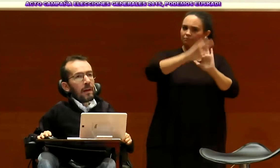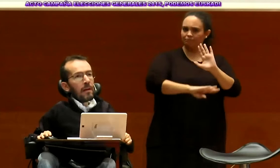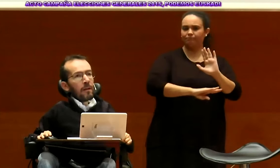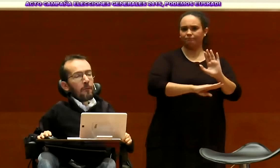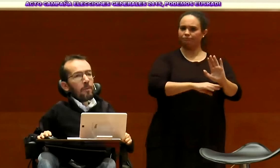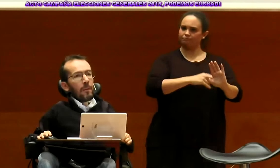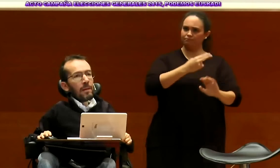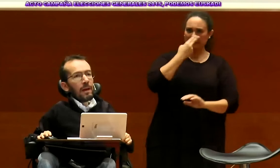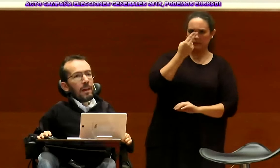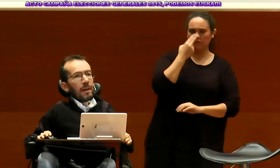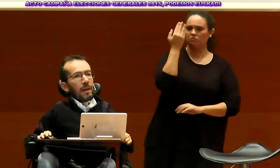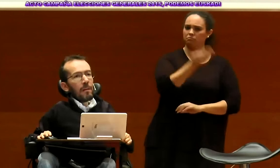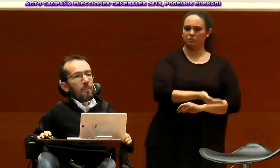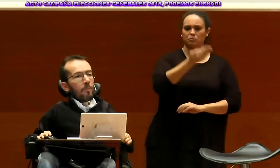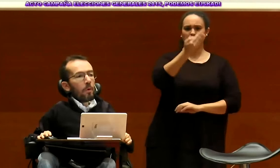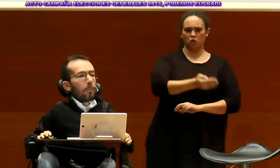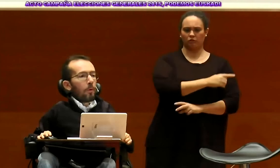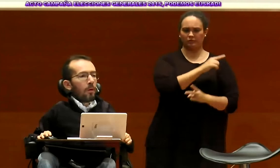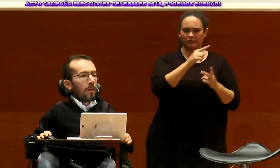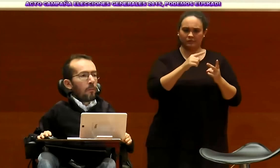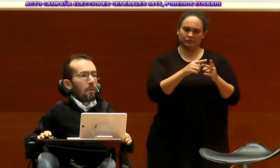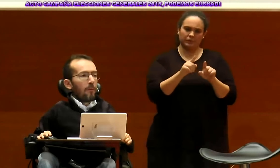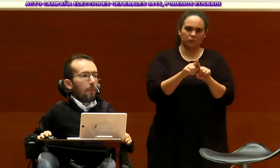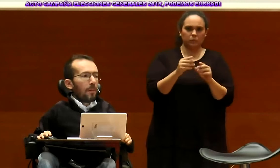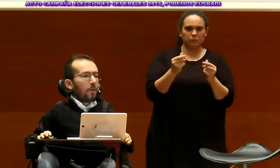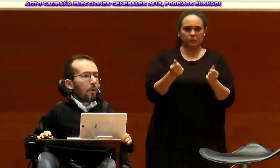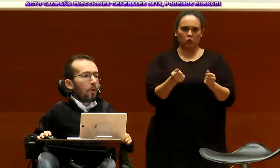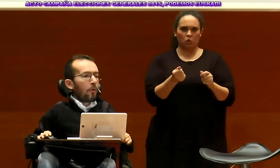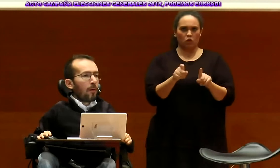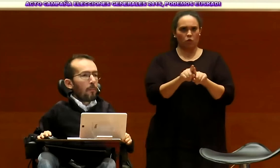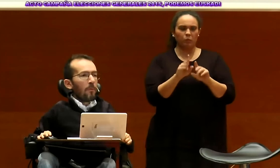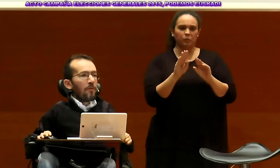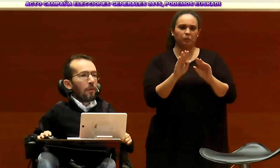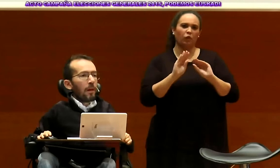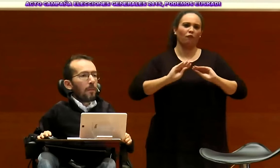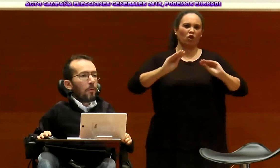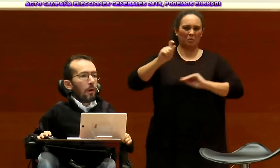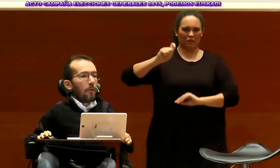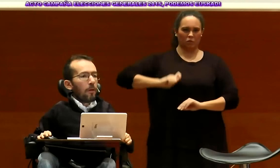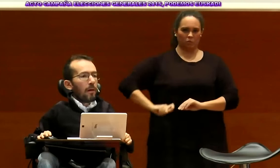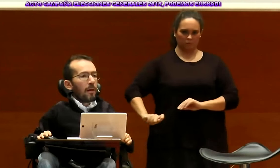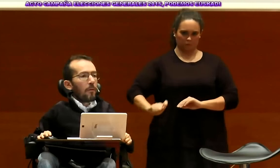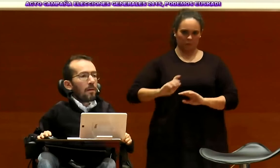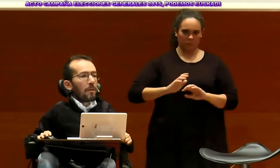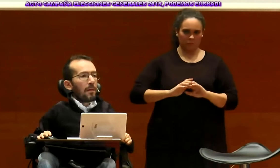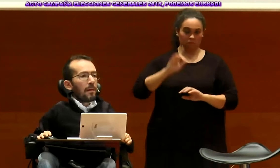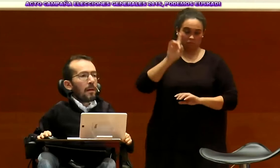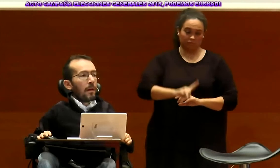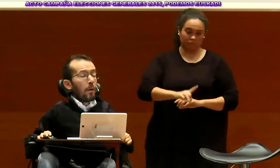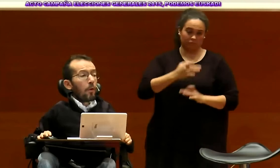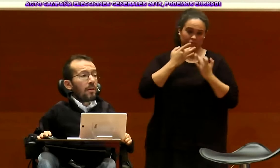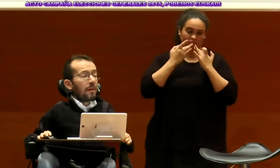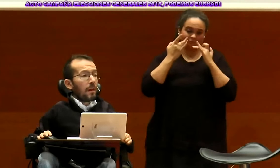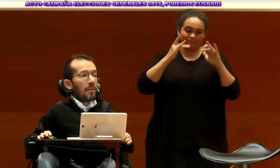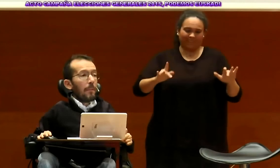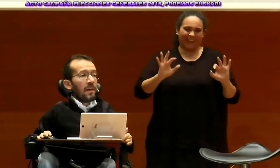parece fundamental, un poco por deformación profesional, pero creo que objetivamente